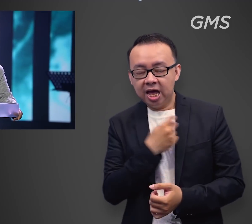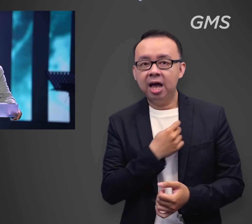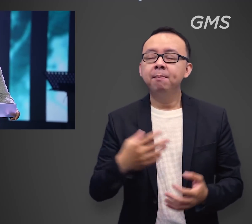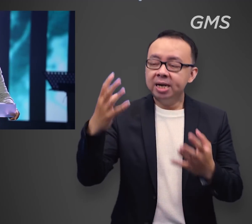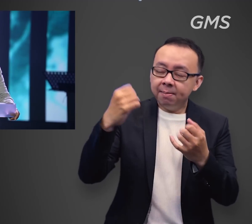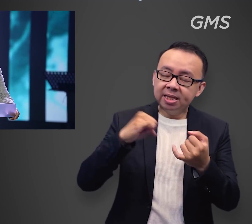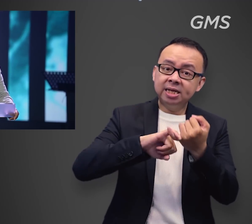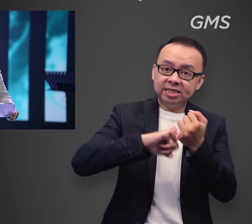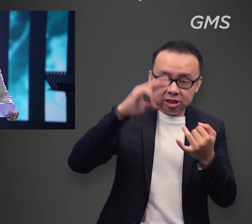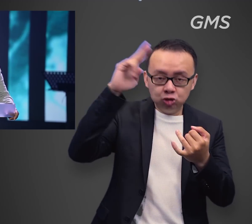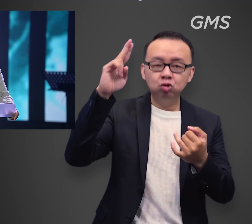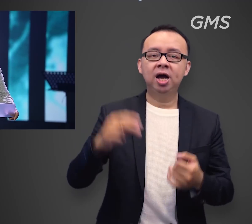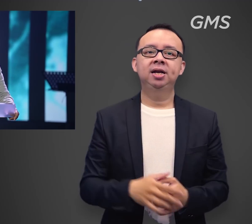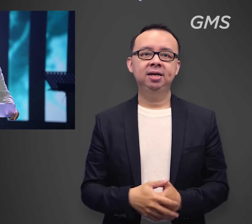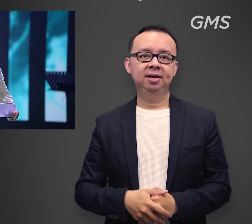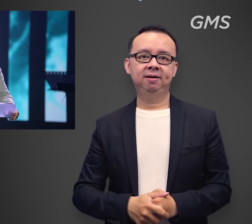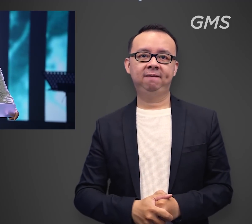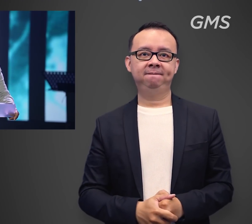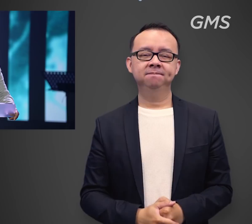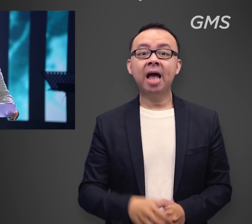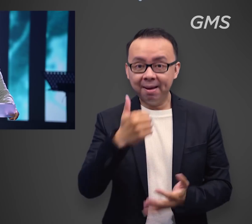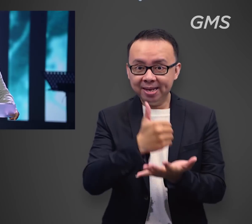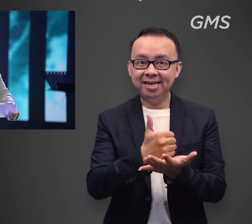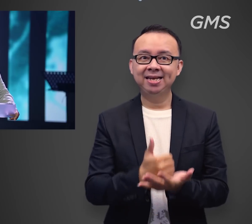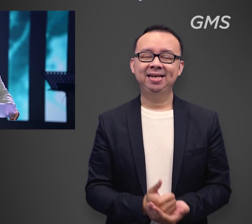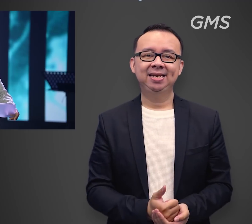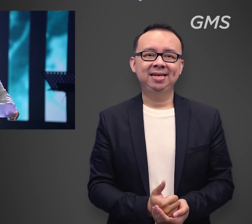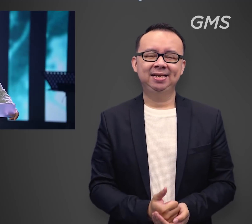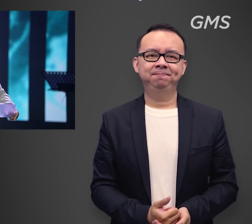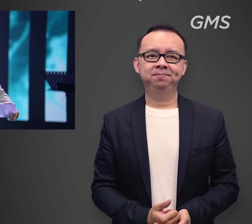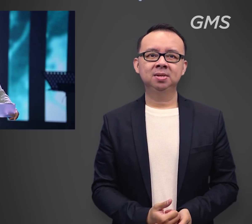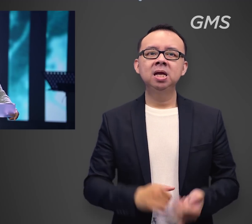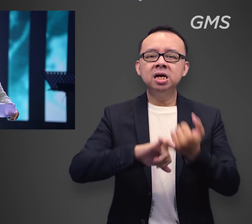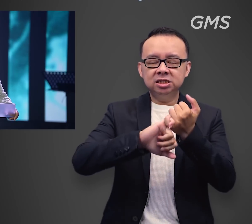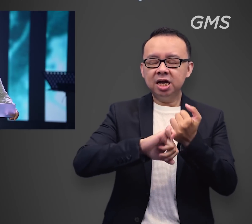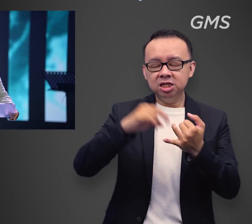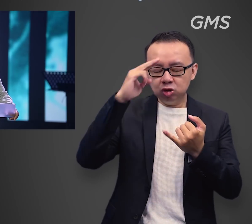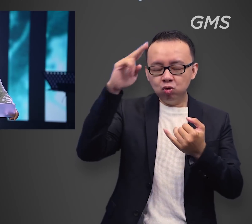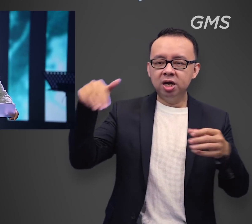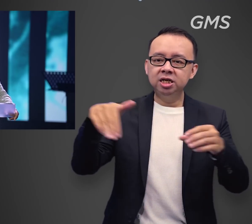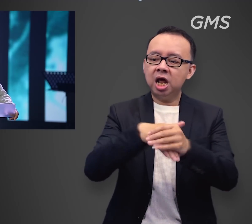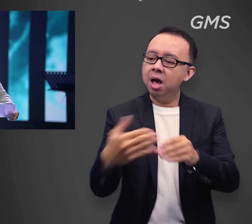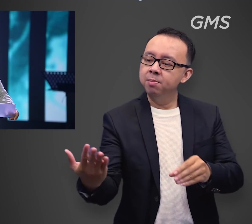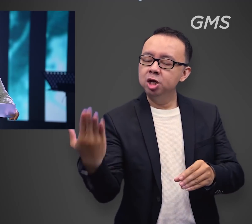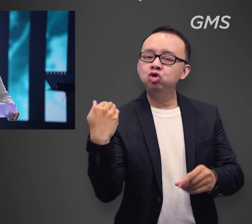ini dilayakkan untuk menerimanya. Halo, amin. Amin. Nah, janji Tuhan dalam hidup kita itu berlaku apa?